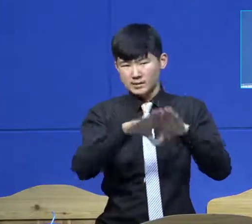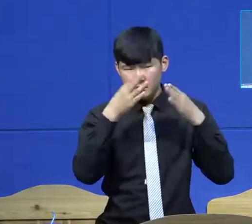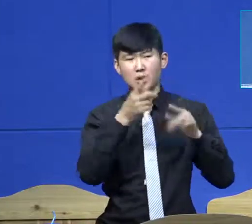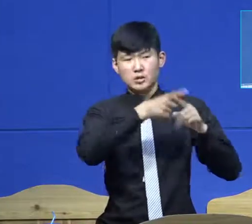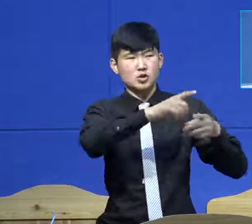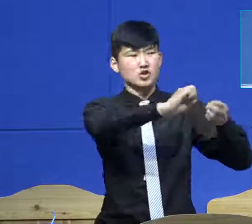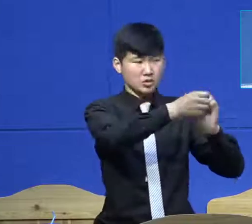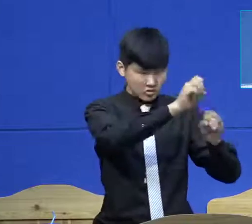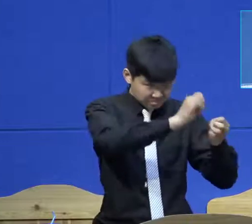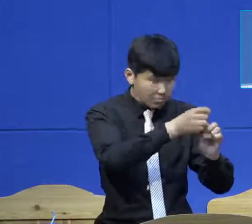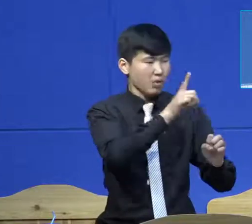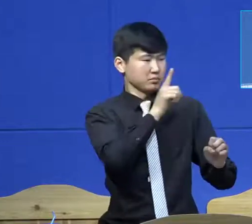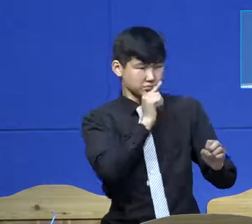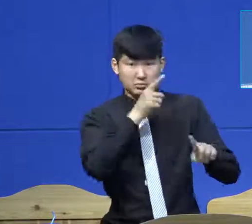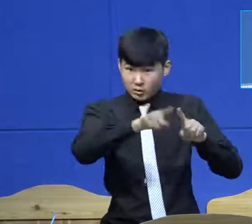хийсээр байгаа.